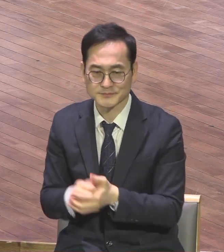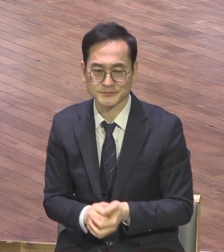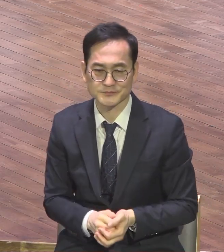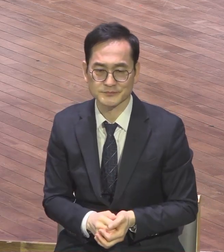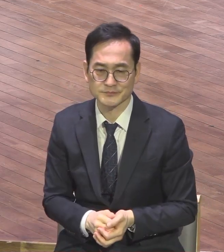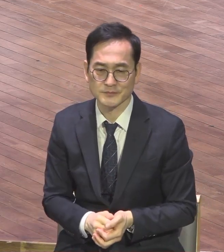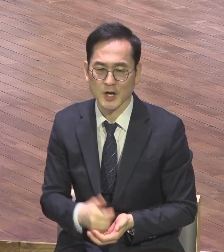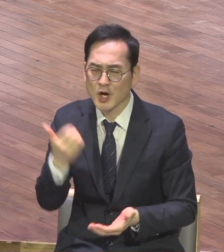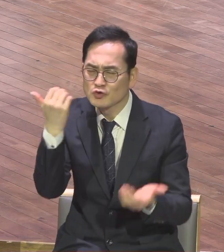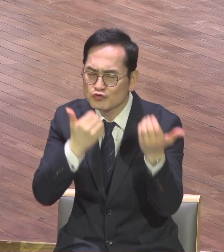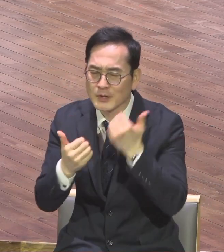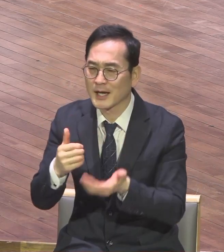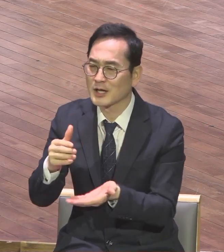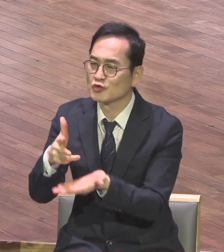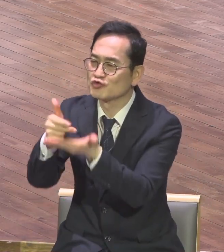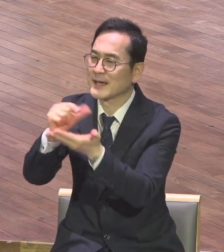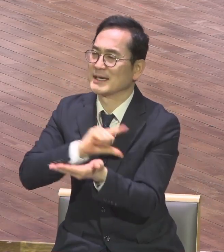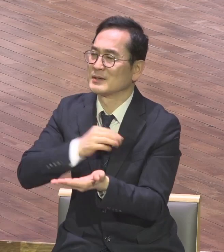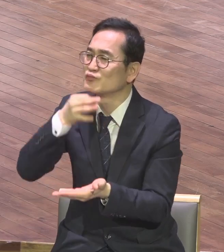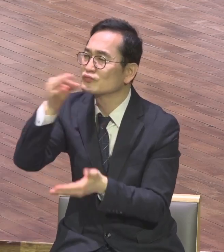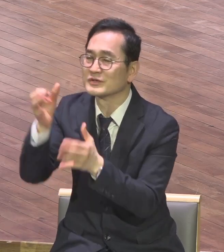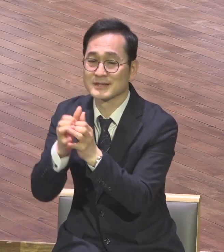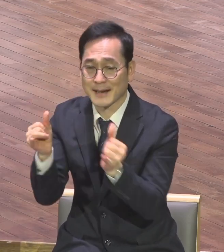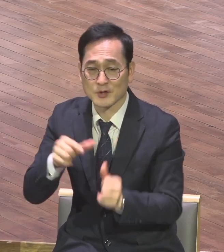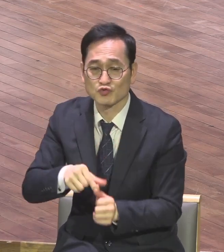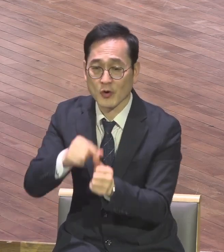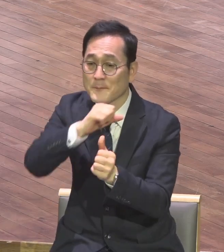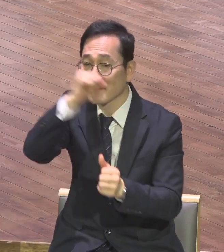받으리라. 누구든지 그래